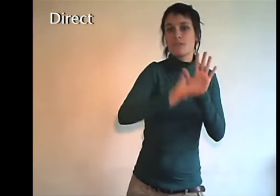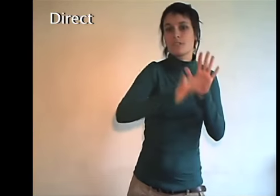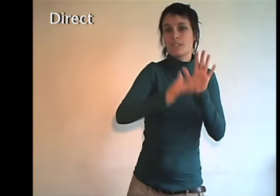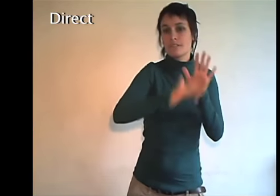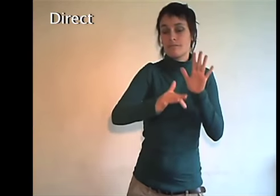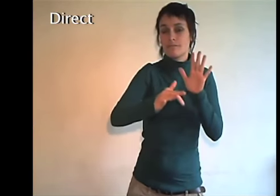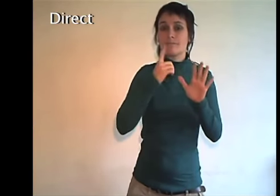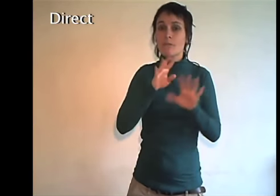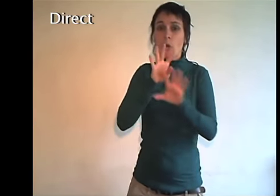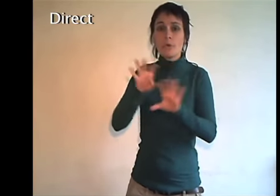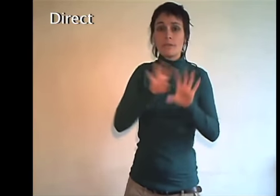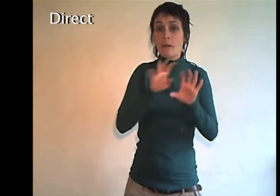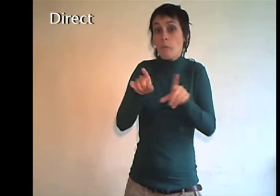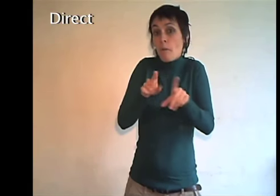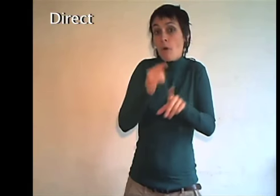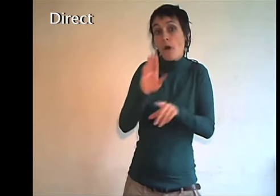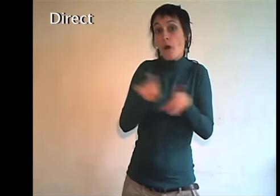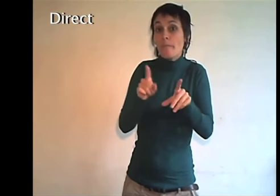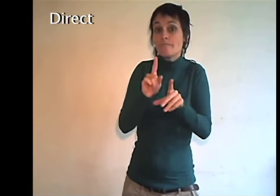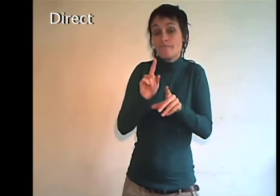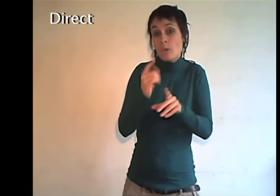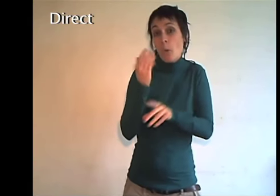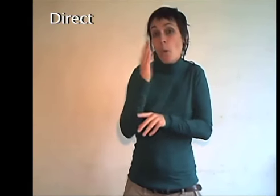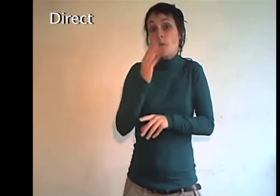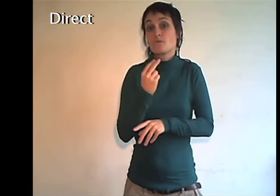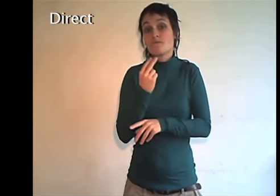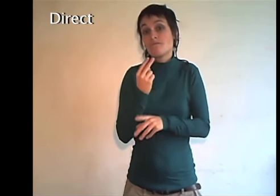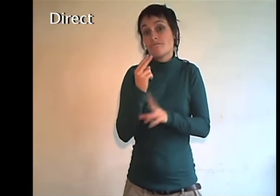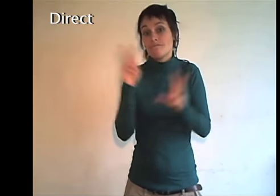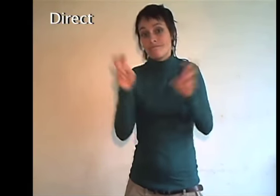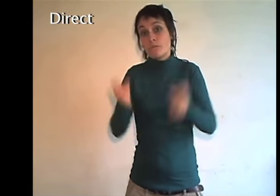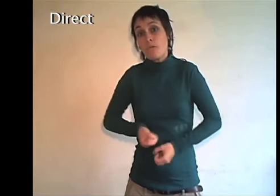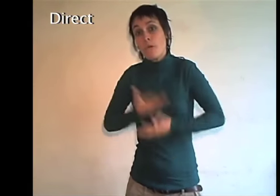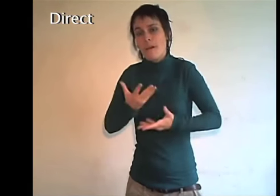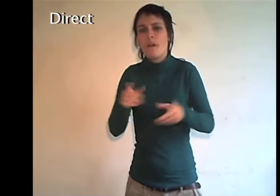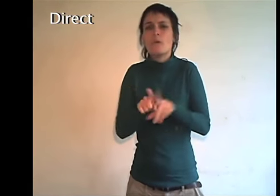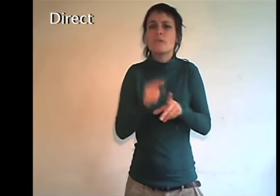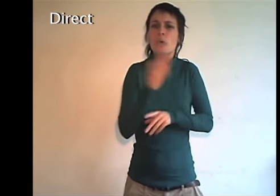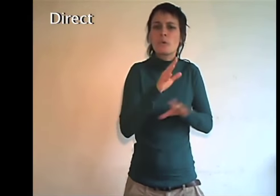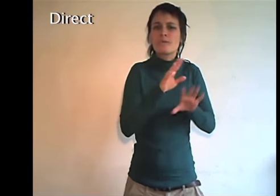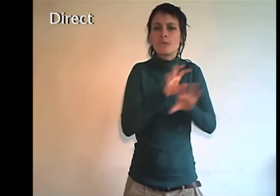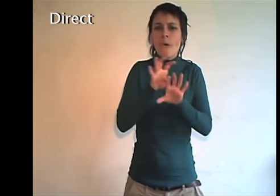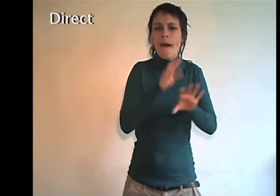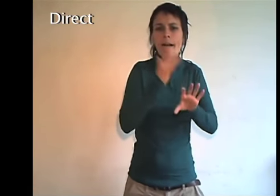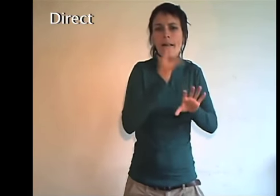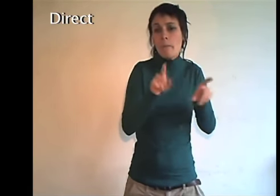voix, qui interprètent la plupart des chansons du répertoire. Alors c'est une particularité locale, on en a déjà causé, il y a une chorale qui fait ça